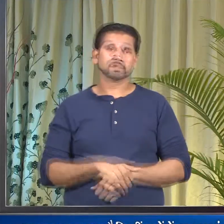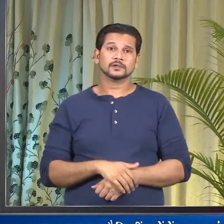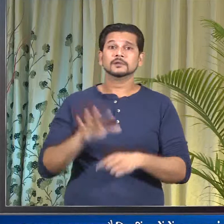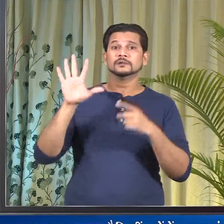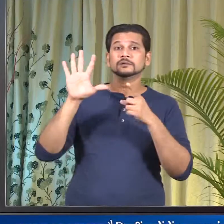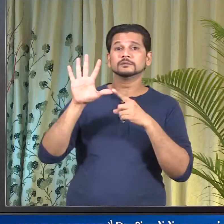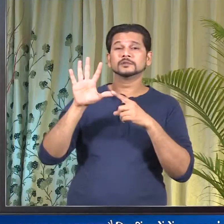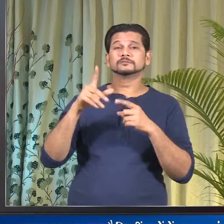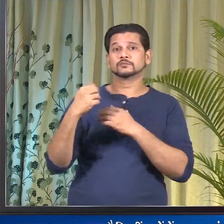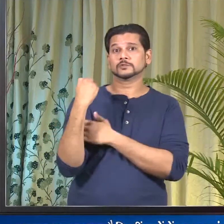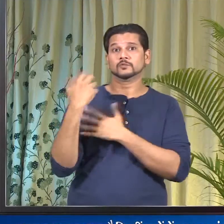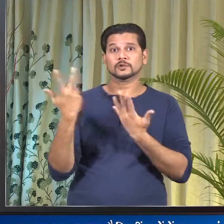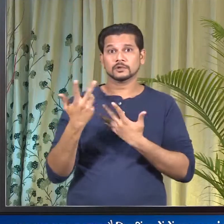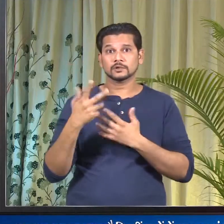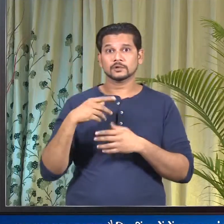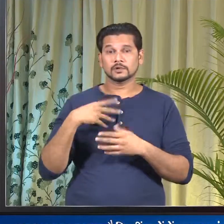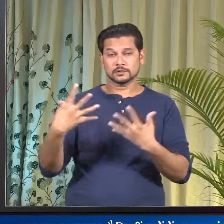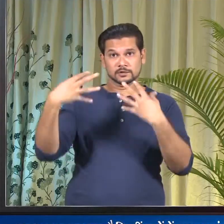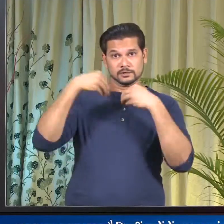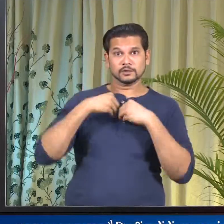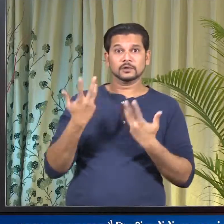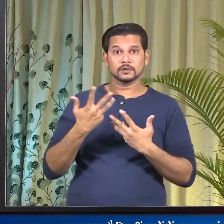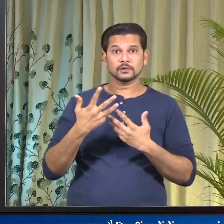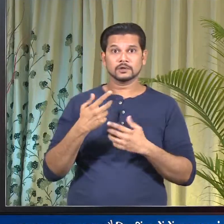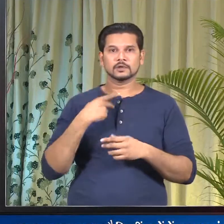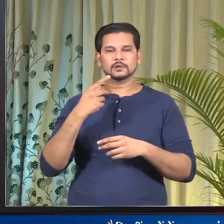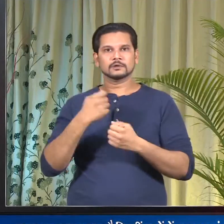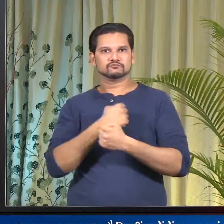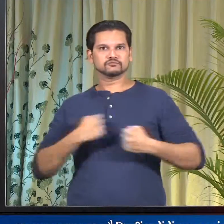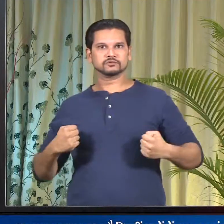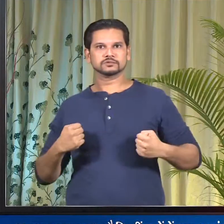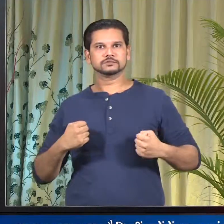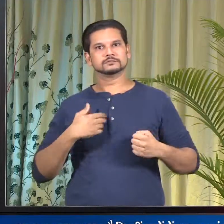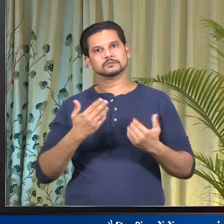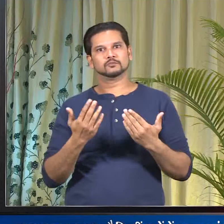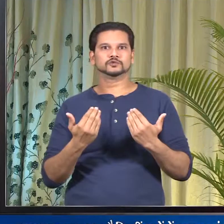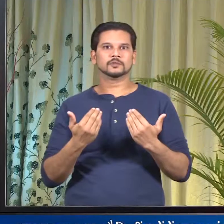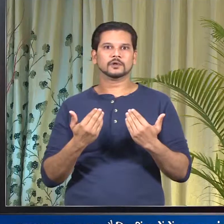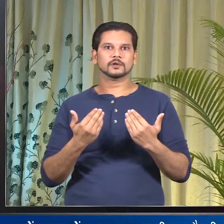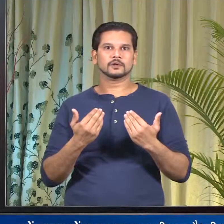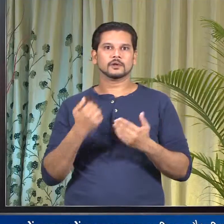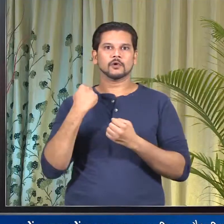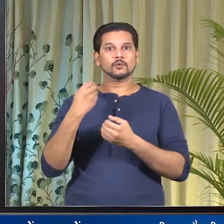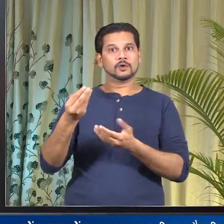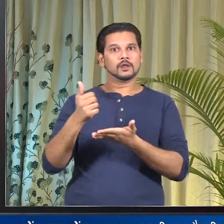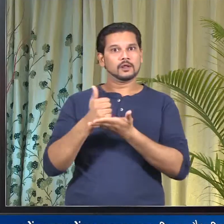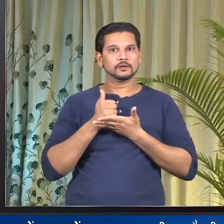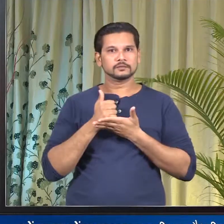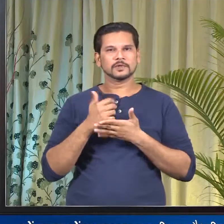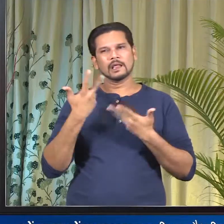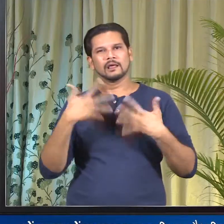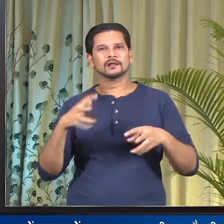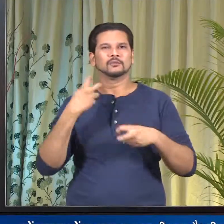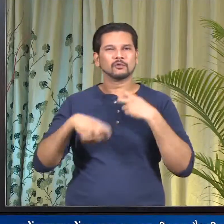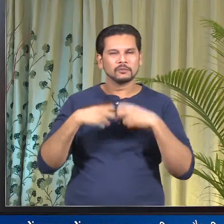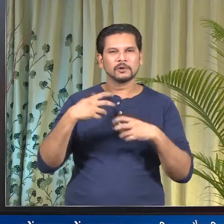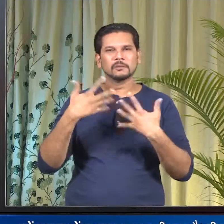पांचवी शक्ति जो हमें प्राप्थ होती हैं वो है सामना करने की शक्ति, हमें समस्याओं का